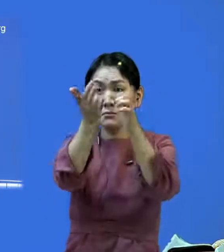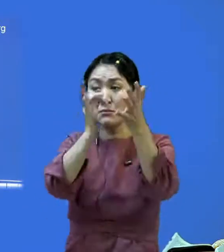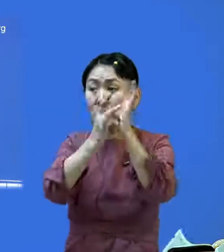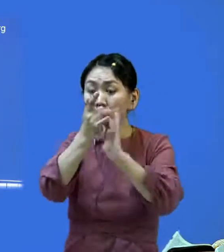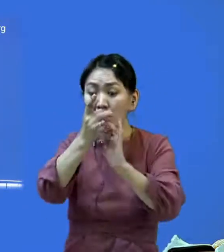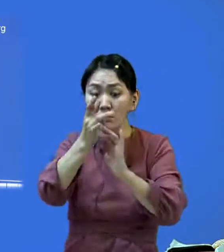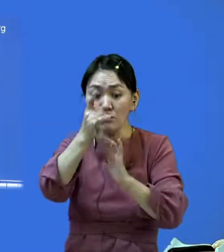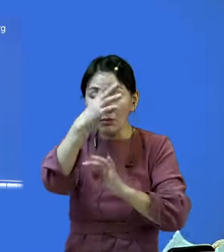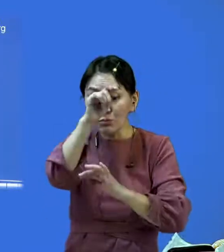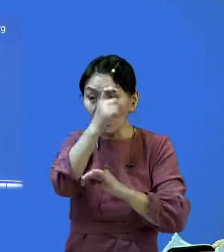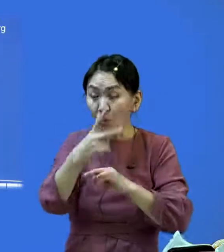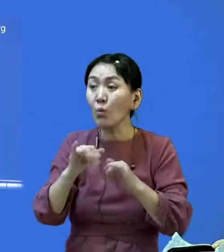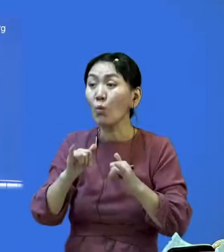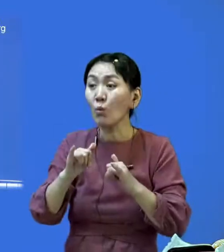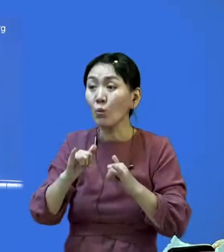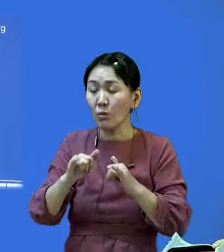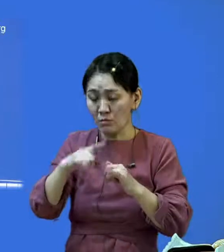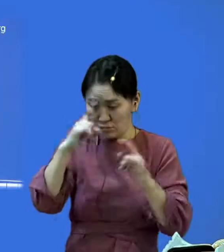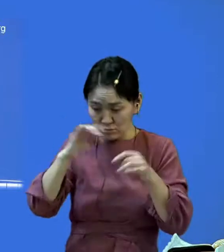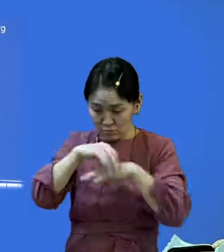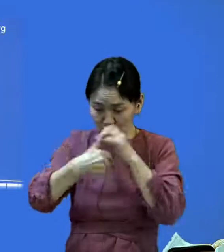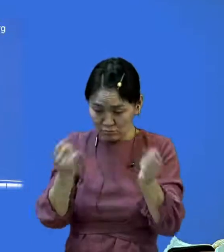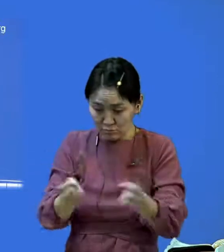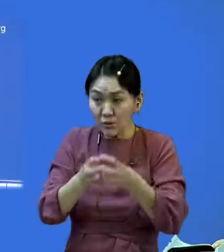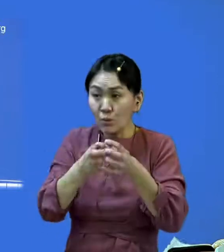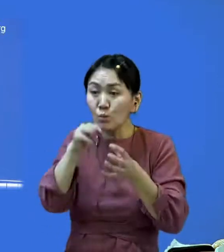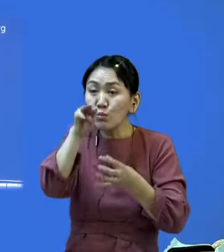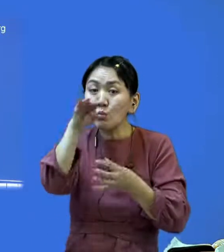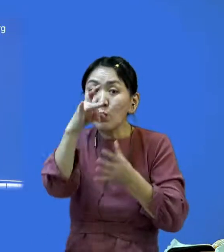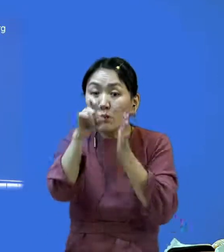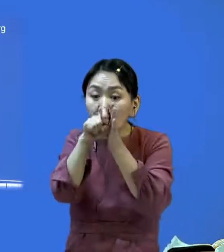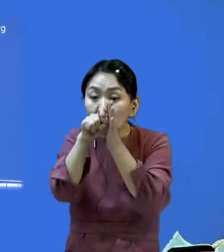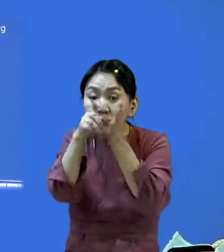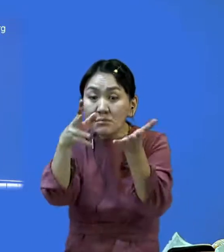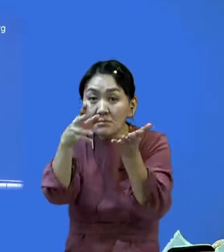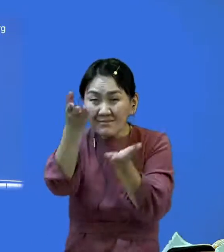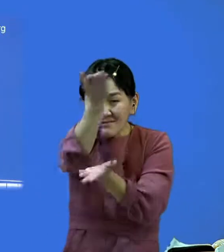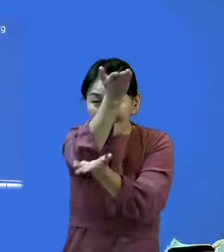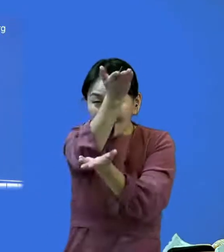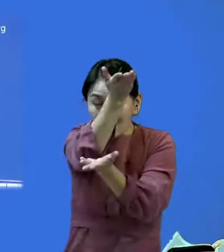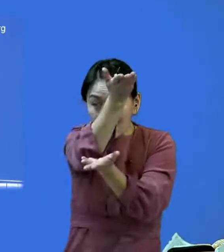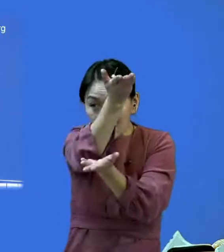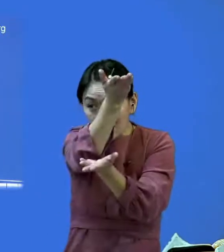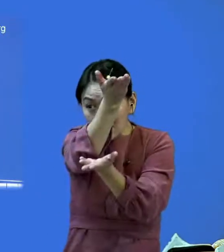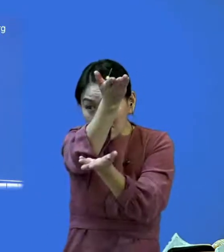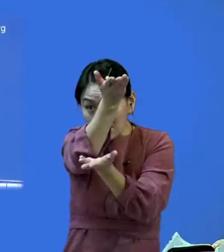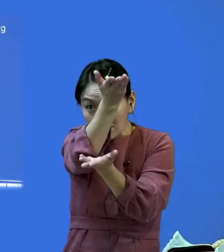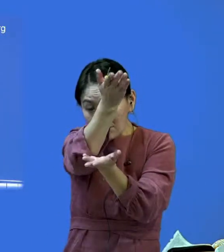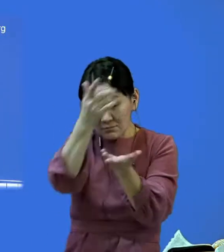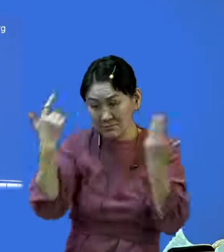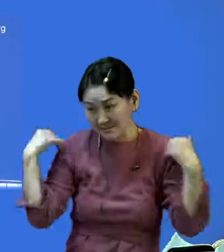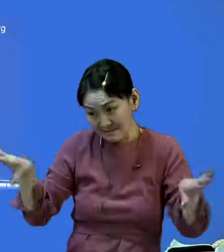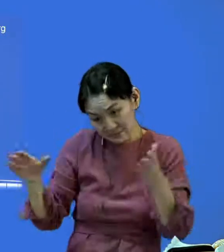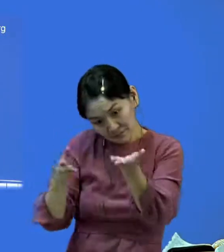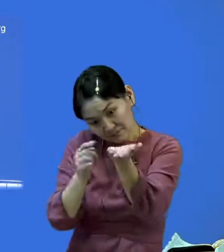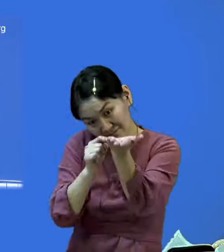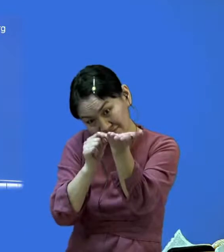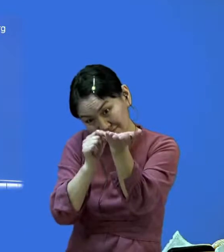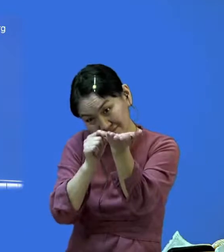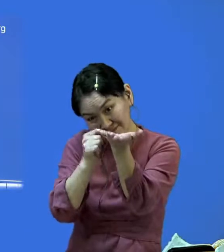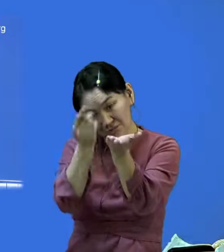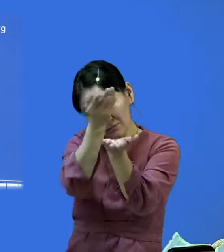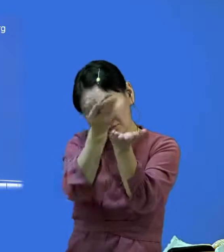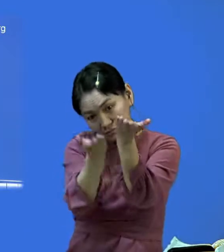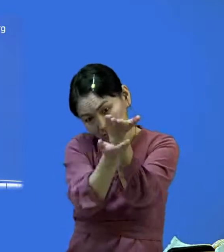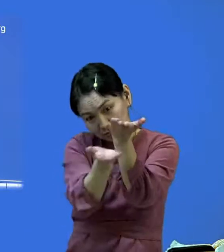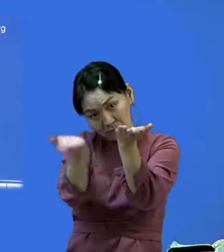хугацааны дурш Тэнгэр элчээс арай доох нь болж Тэнгэр элчээс дээр нэг ингэж байгаа нь Бурхан Тэнгэр элчээс арай доох нь гэдэг нь хүний хэлэл